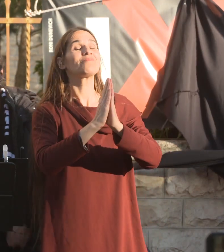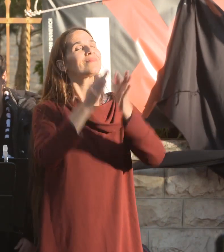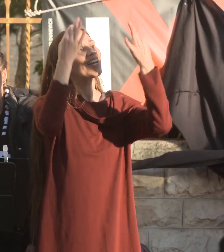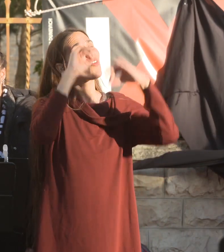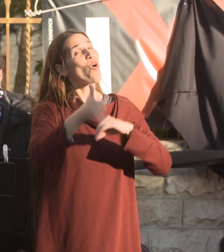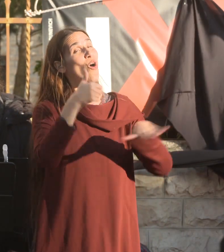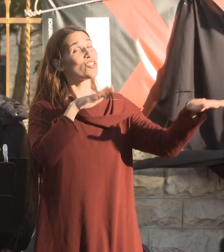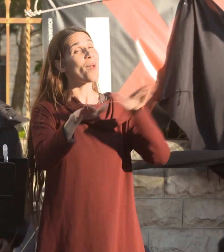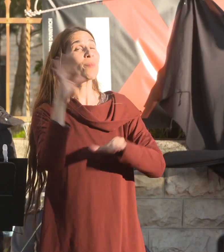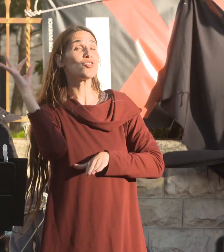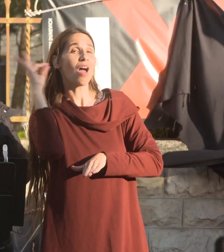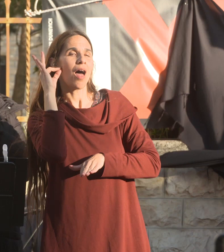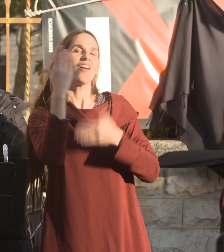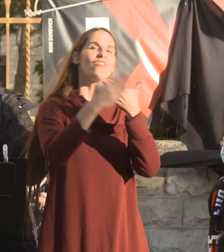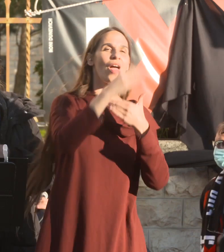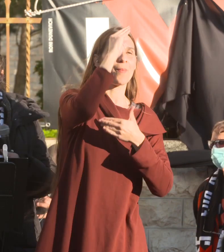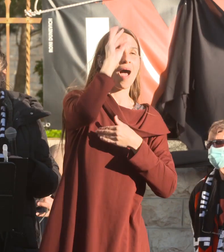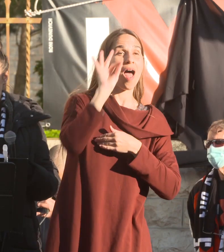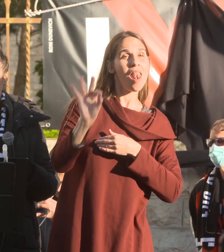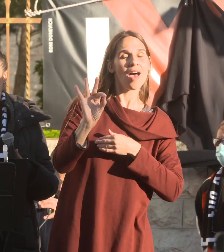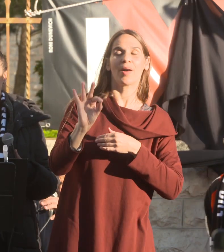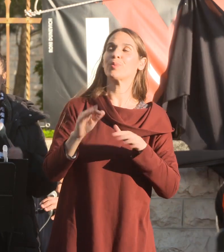לראש הממשלה ובעלה.